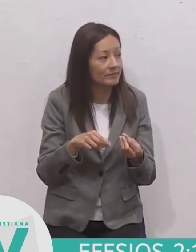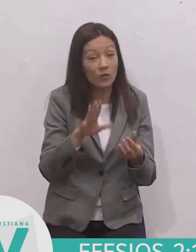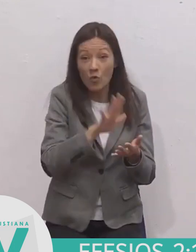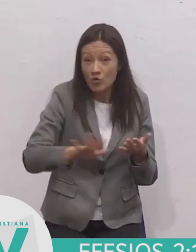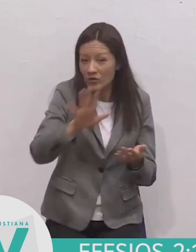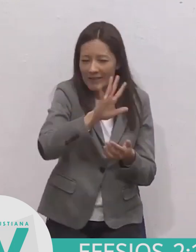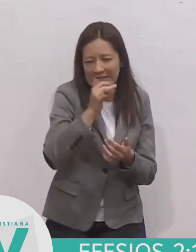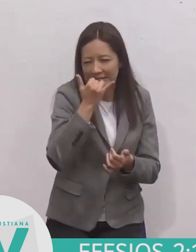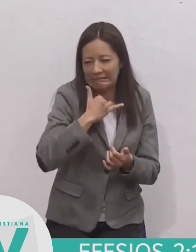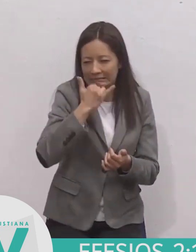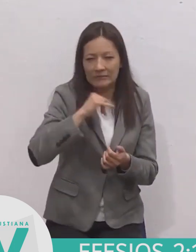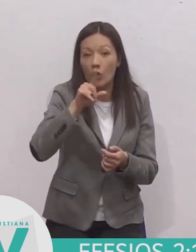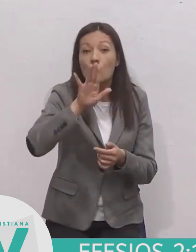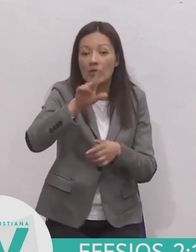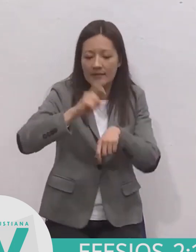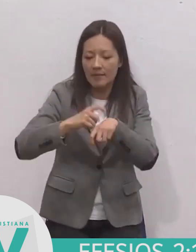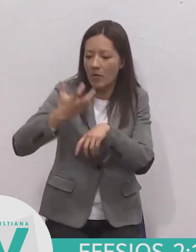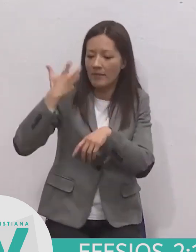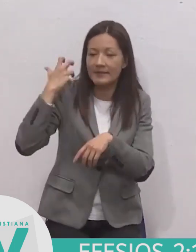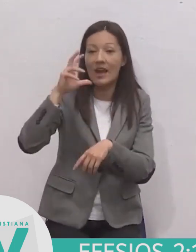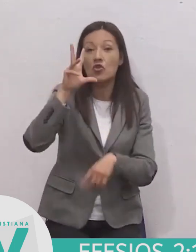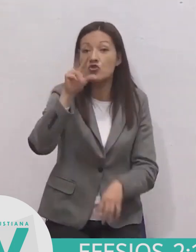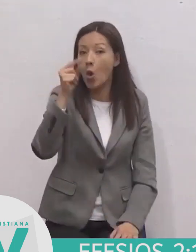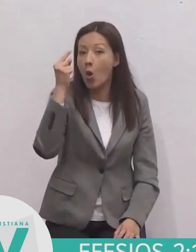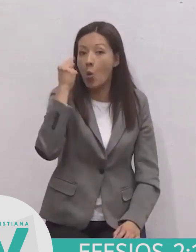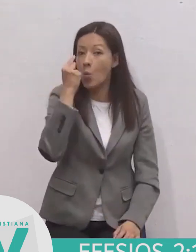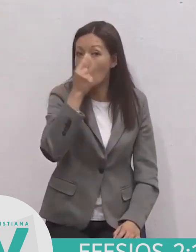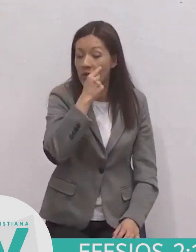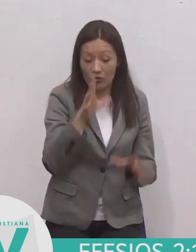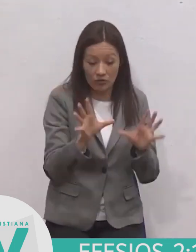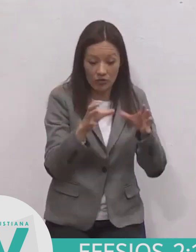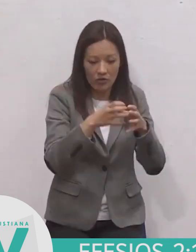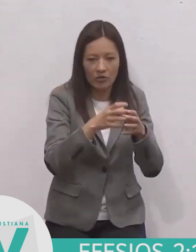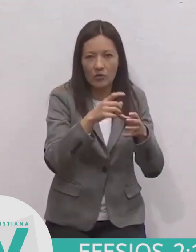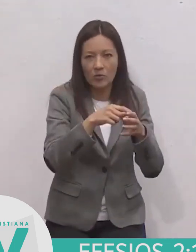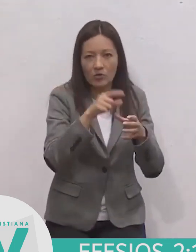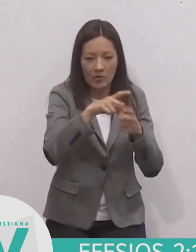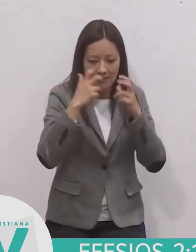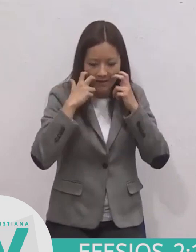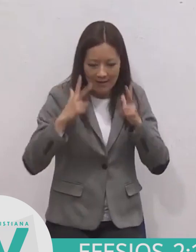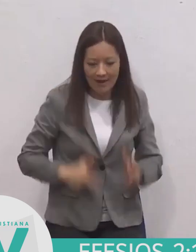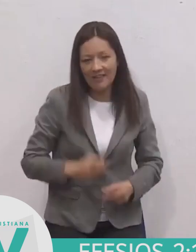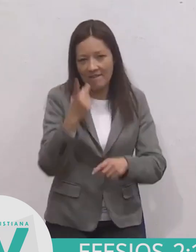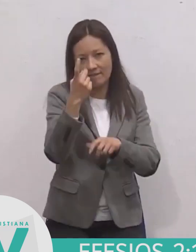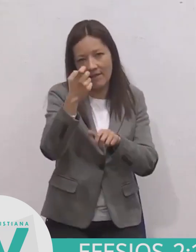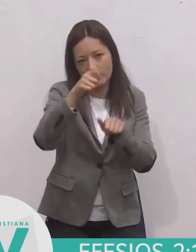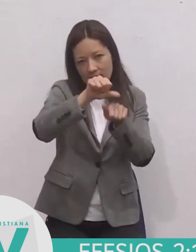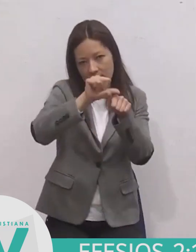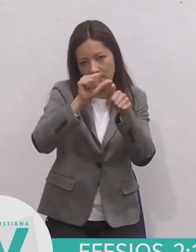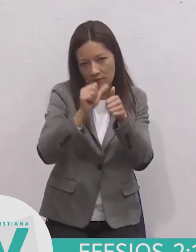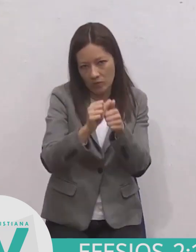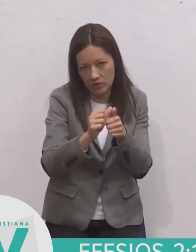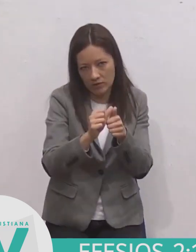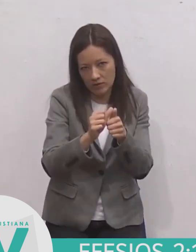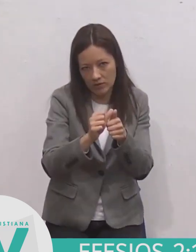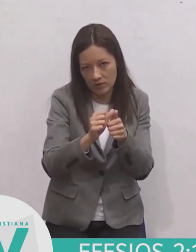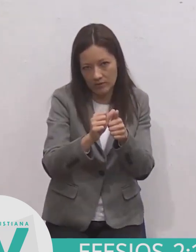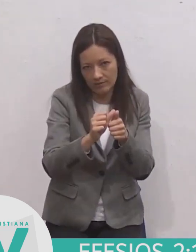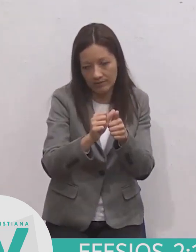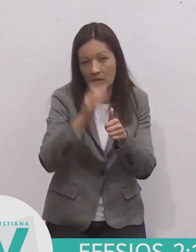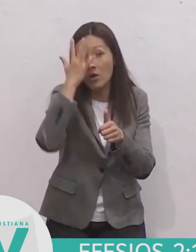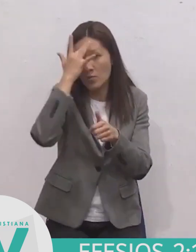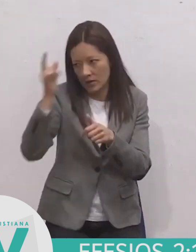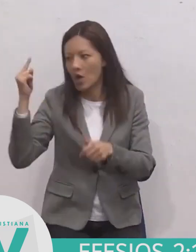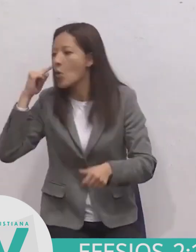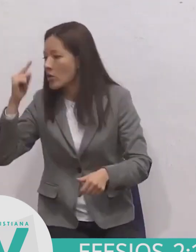los gentiles en cuanto a la carne erais llamado incircuncisión, por la llamada circuncisión hecha con mano en la